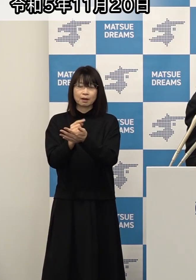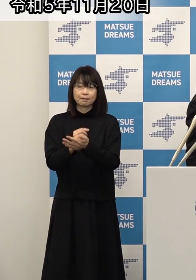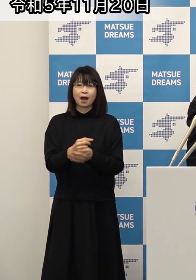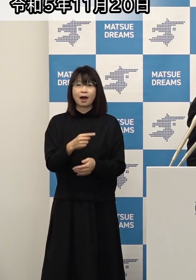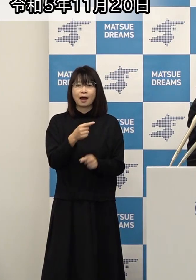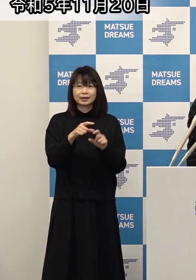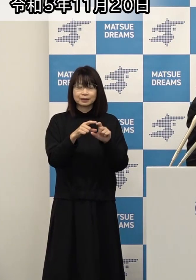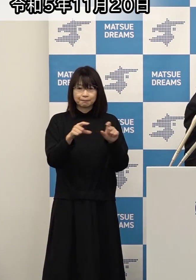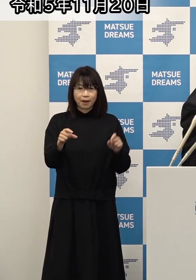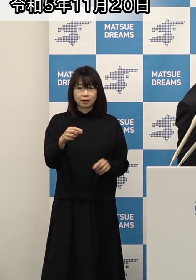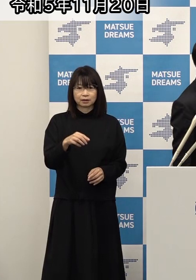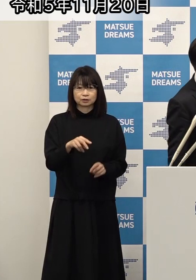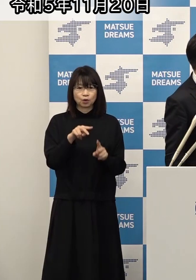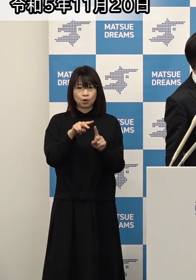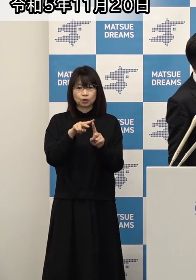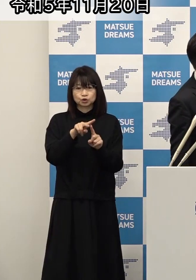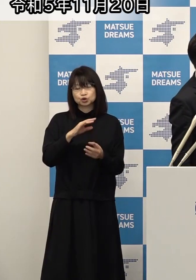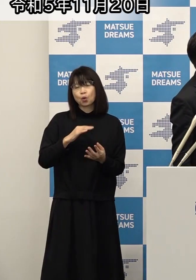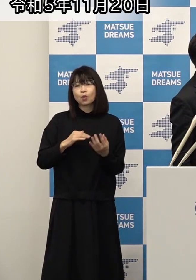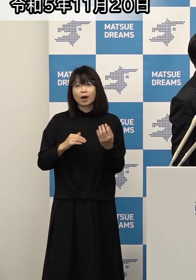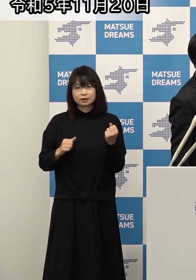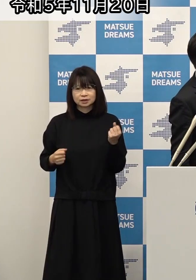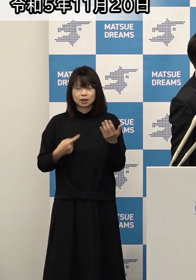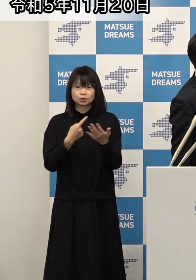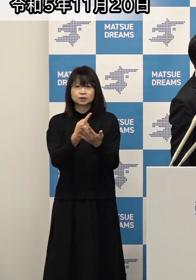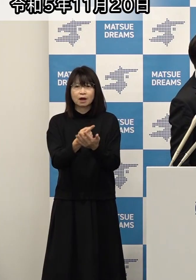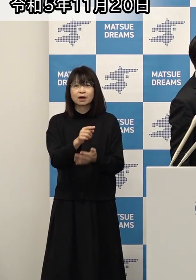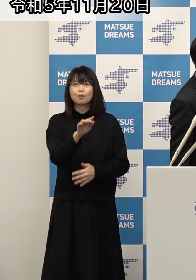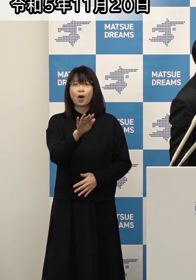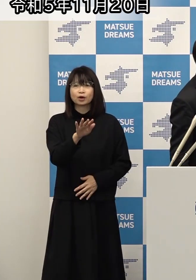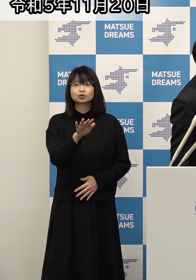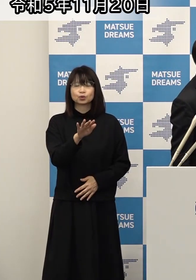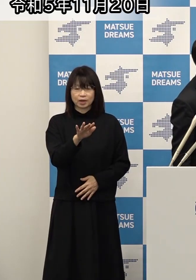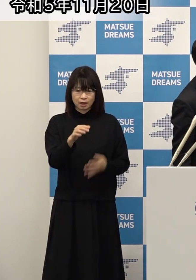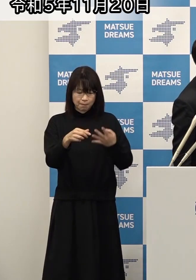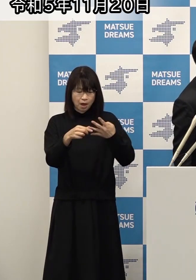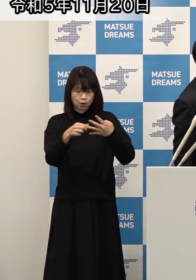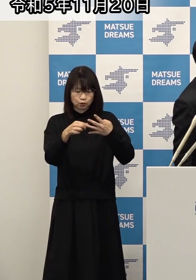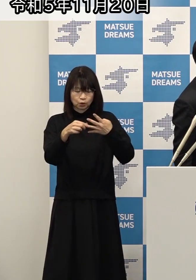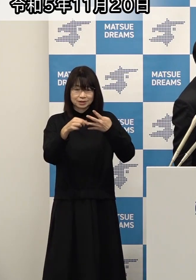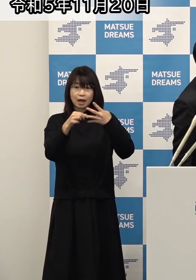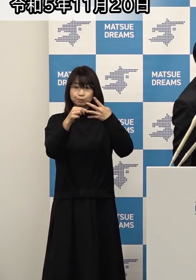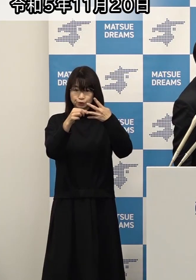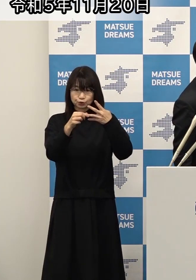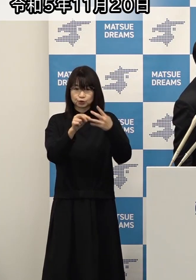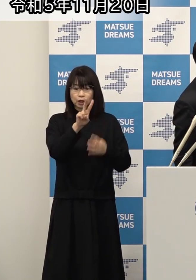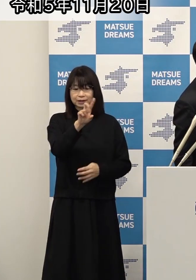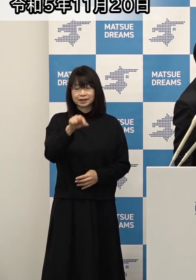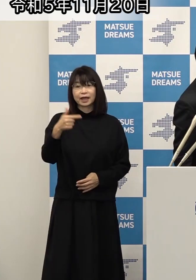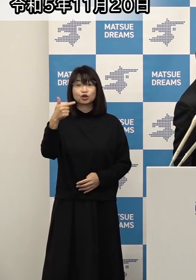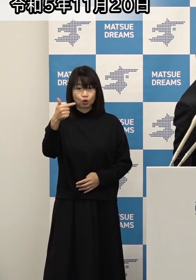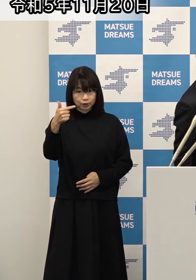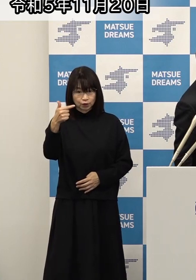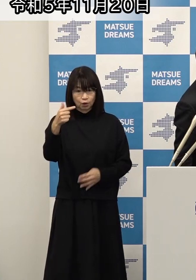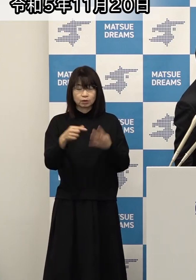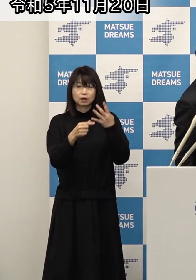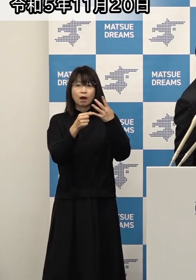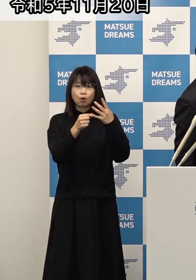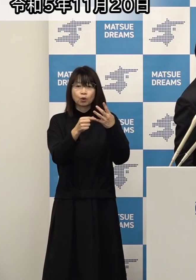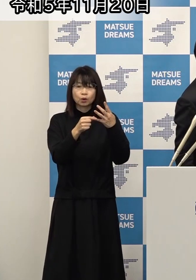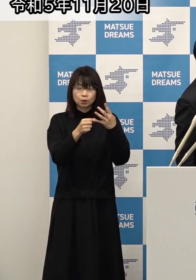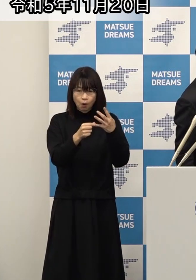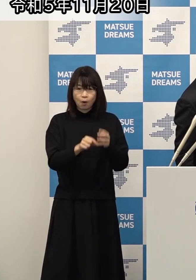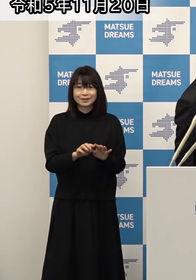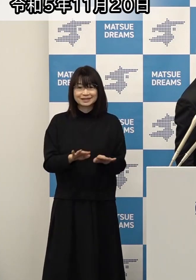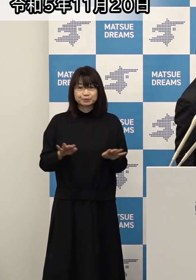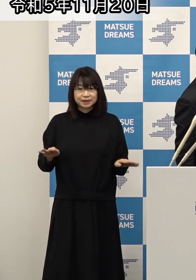方、高校生の方、小学生の方までいらっしゃるですね、この第3部ジョギング 2.6 キロ、そしてまたお子様が参加される